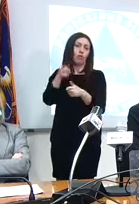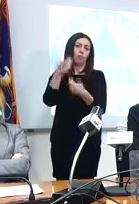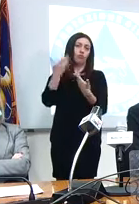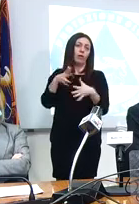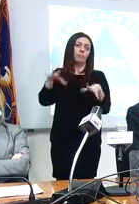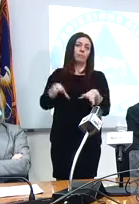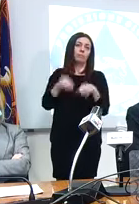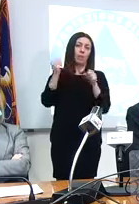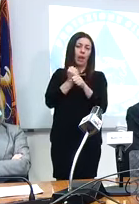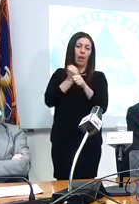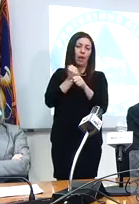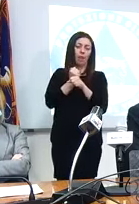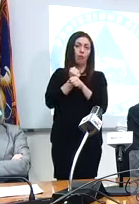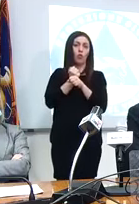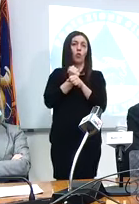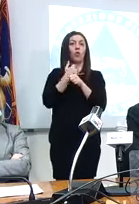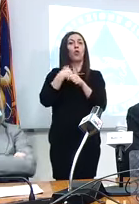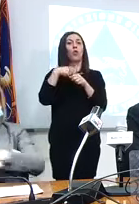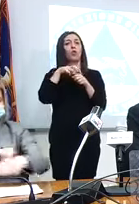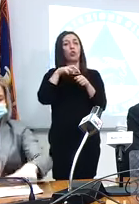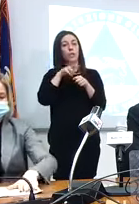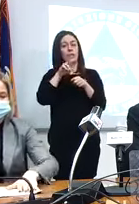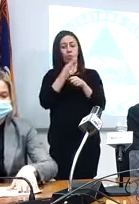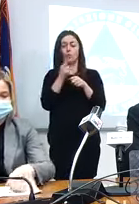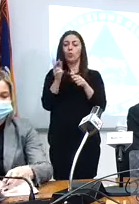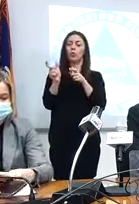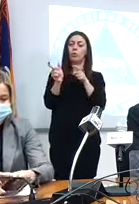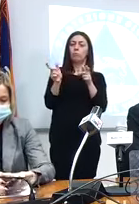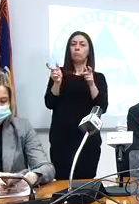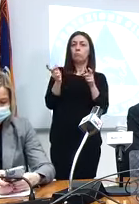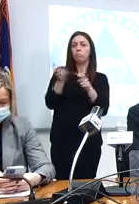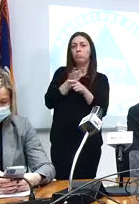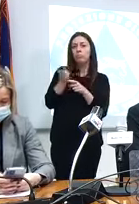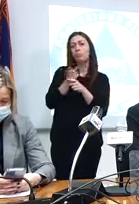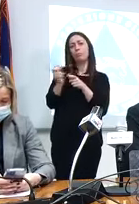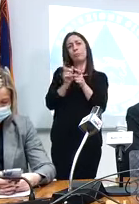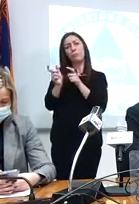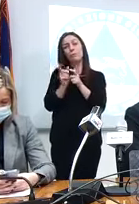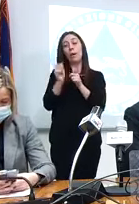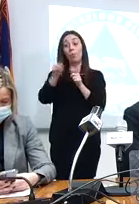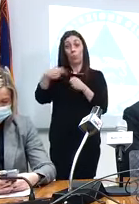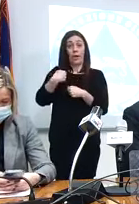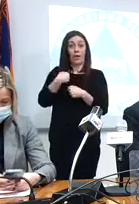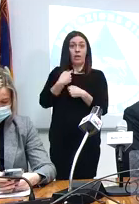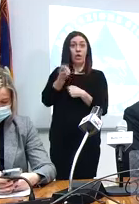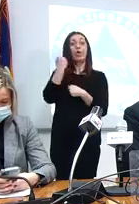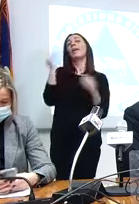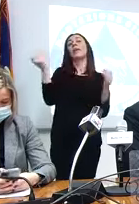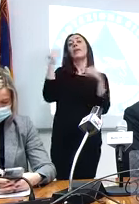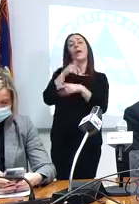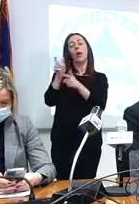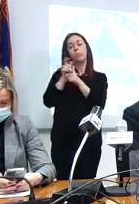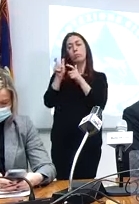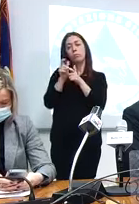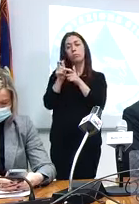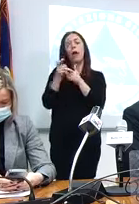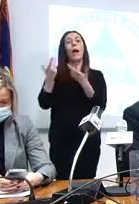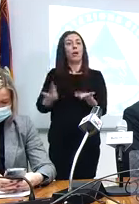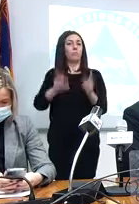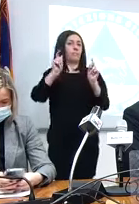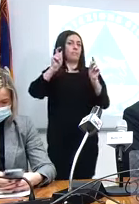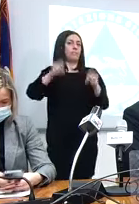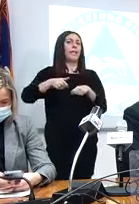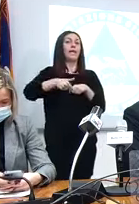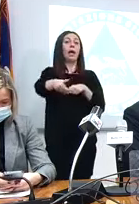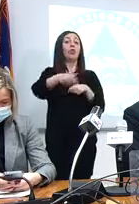ci sta già lavorando, ci ha parlato la dottoressa Russo, ci ho parlato anch'io ieri sera, e quindi l'idea di fare un focus sulle scuole partendo